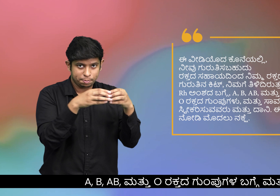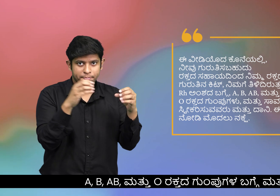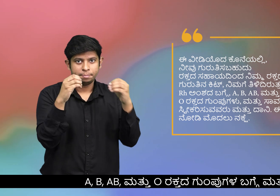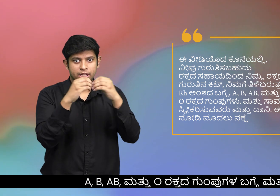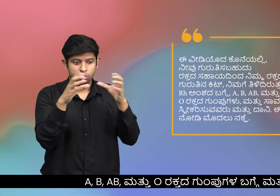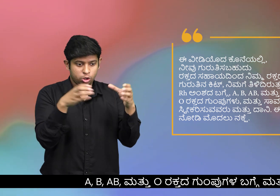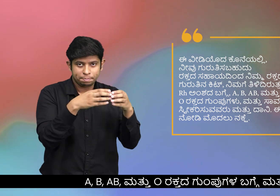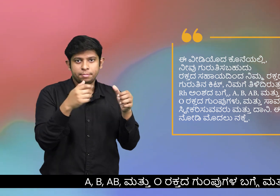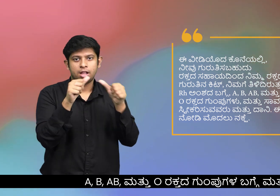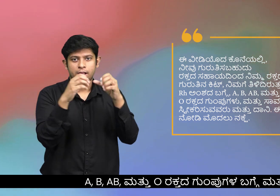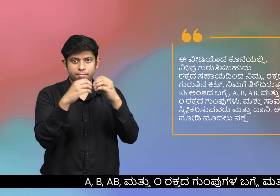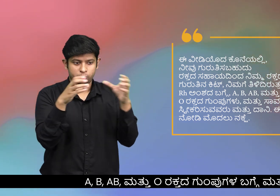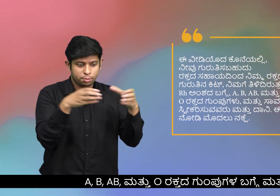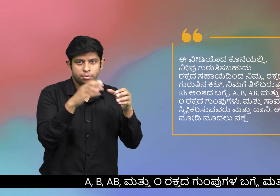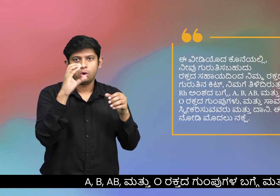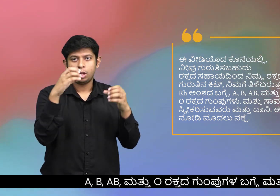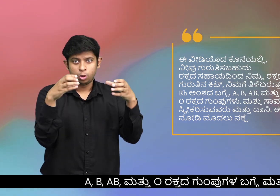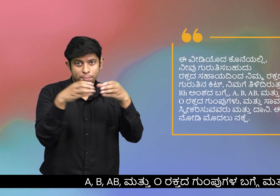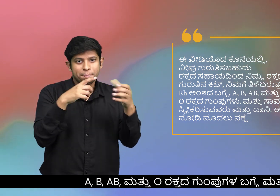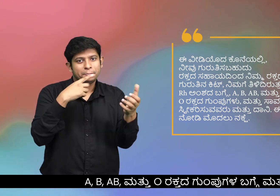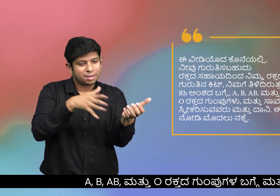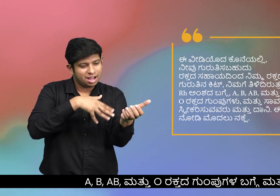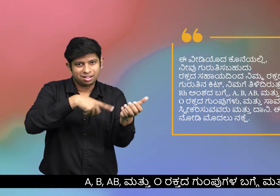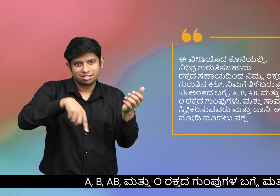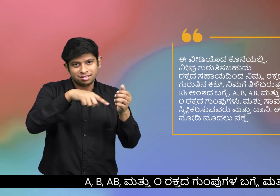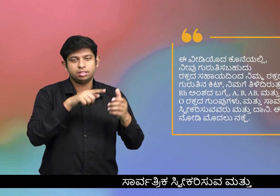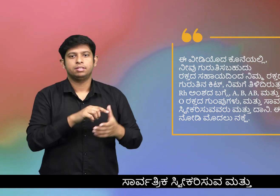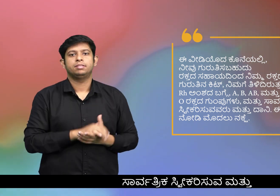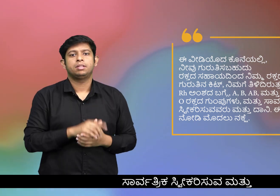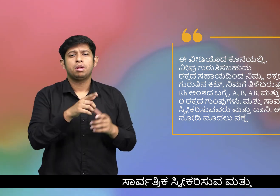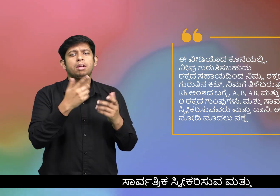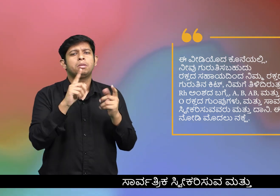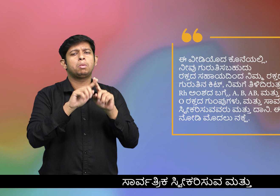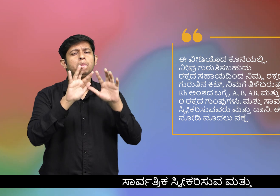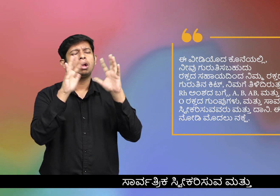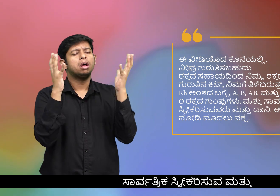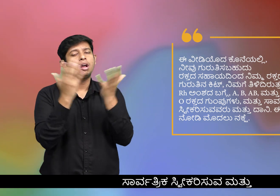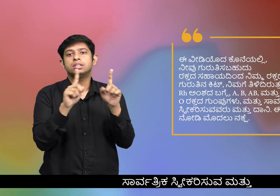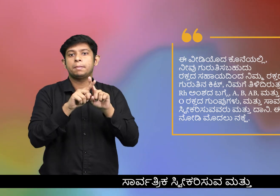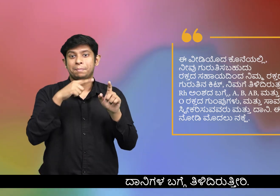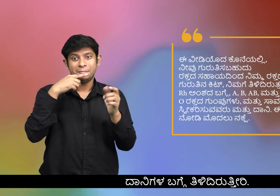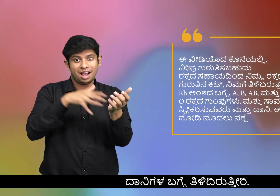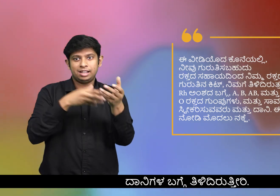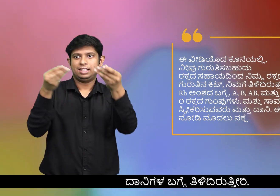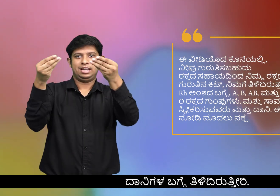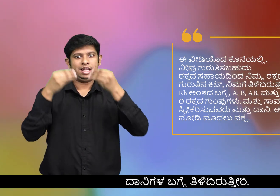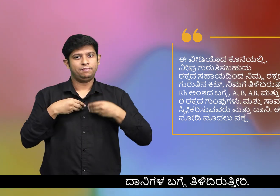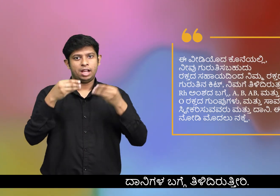AB ಮತ್ತು O ರಕ್ತದ ಗುಂಪುಗಳ ಬಗ್ಗೆ ಮತ್ತು ಸಾರ್ವತ್ರಿಕ ಸ್ವೀಕರಿಸುವ ಮತ್ತು ದಾನಿಗಳ ಬಗ್ಗೆ